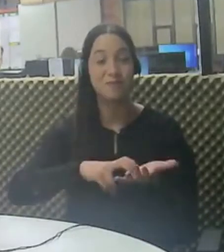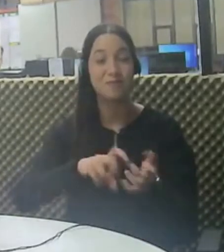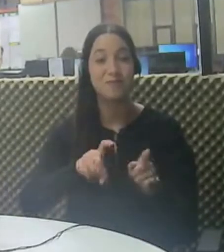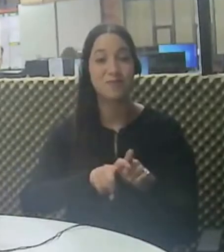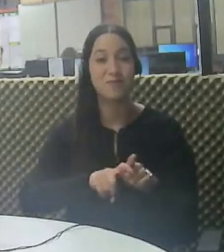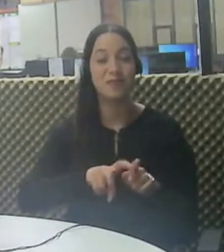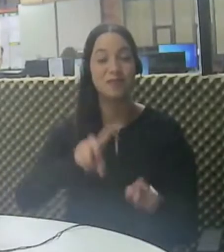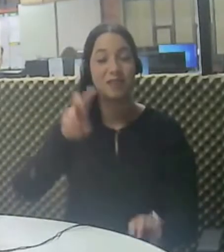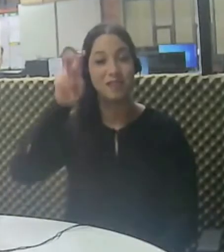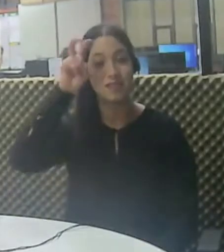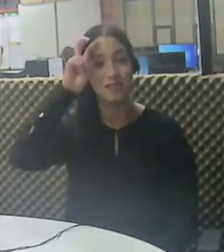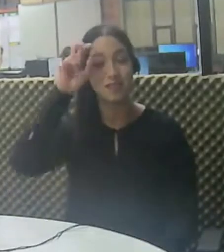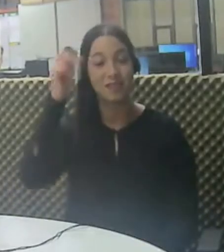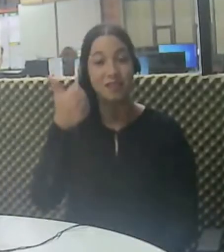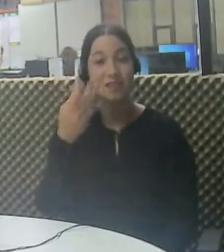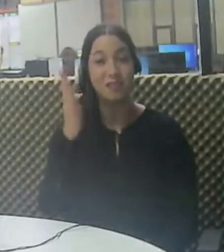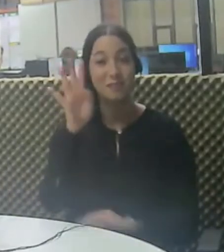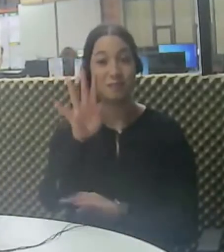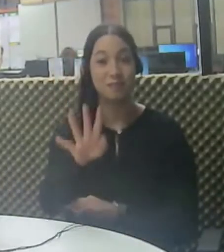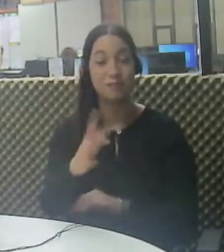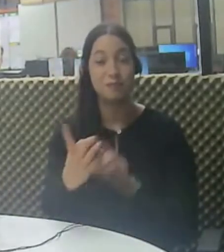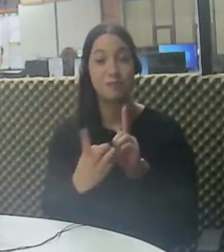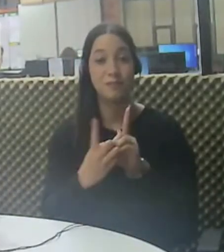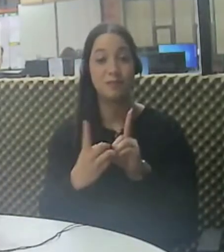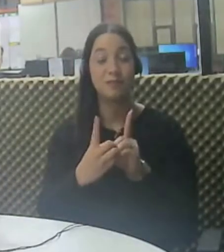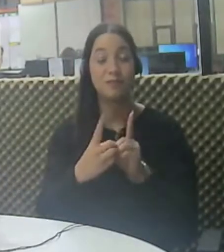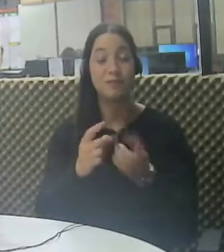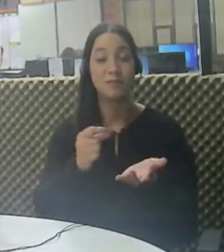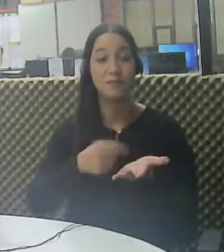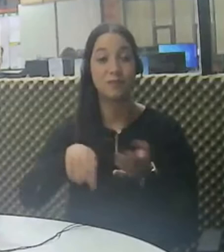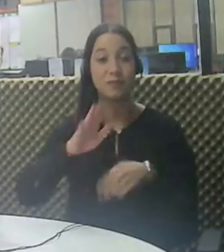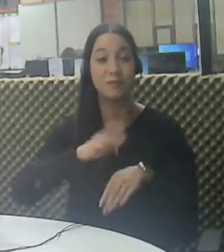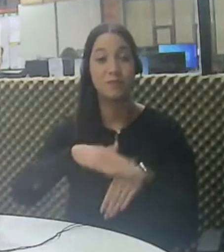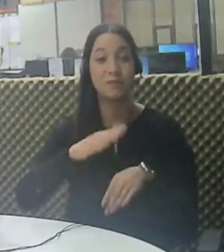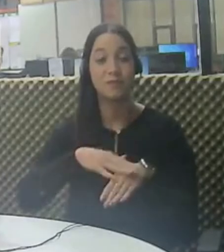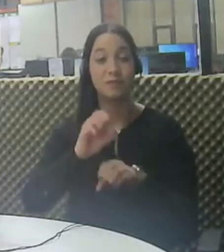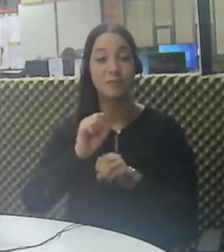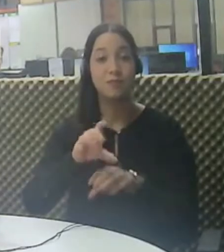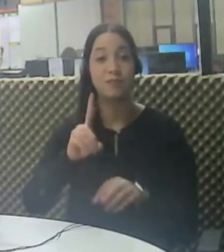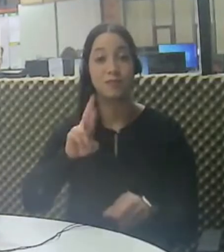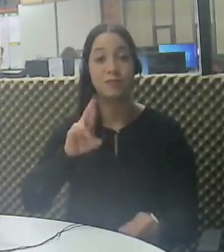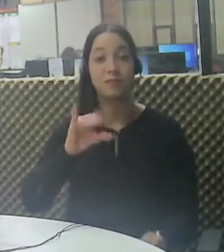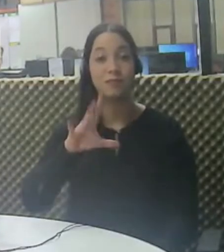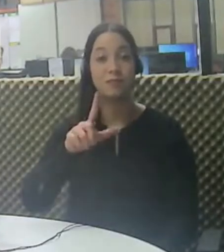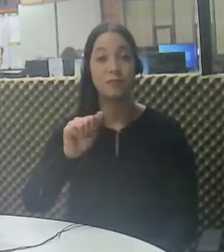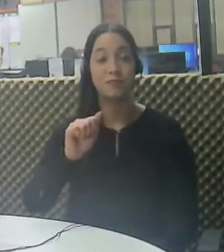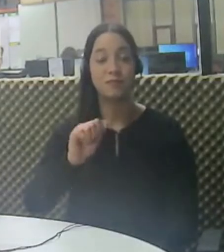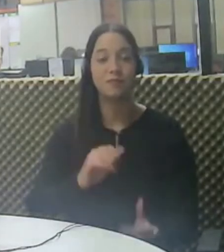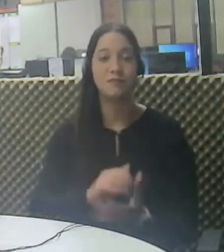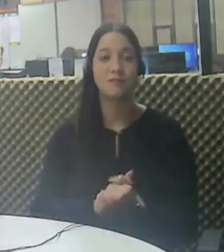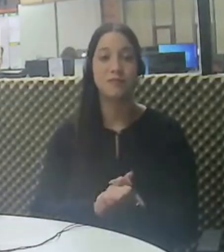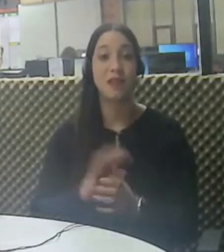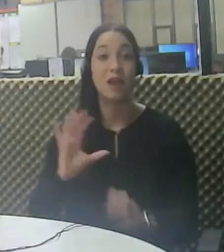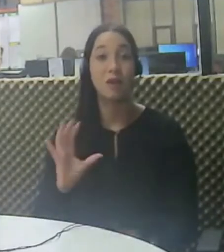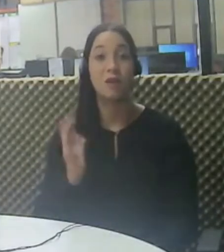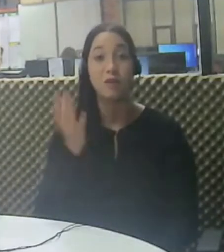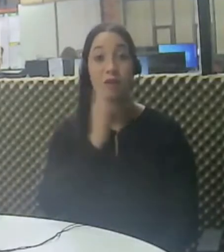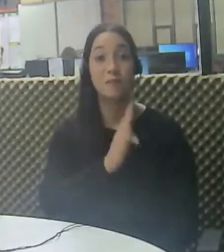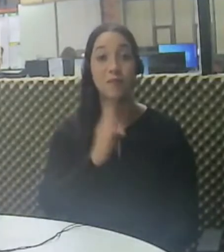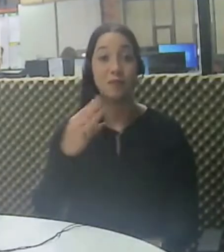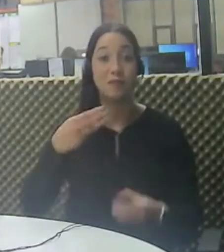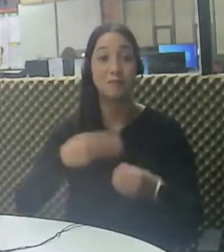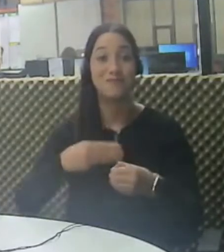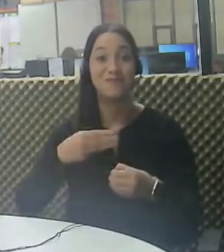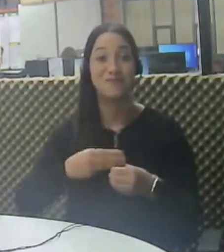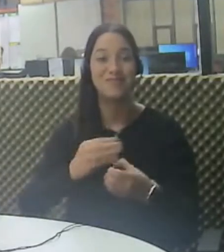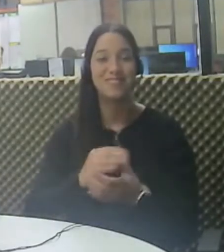às 2 da tarde. Os encontros são com a escritora e educadora Drusila Milian e acontecem na Biblioteca